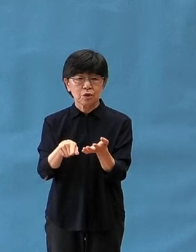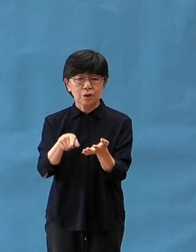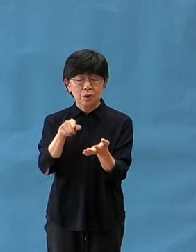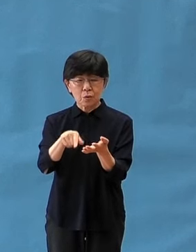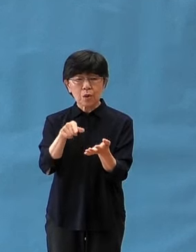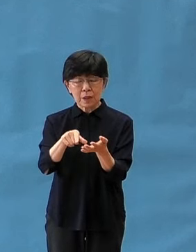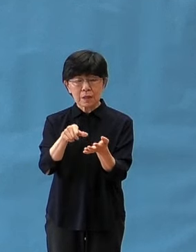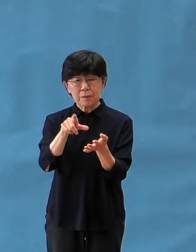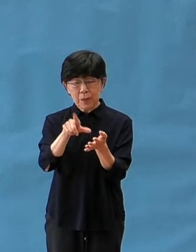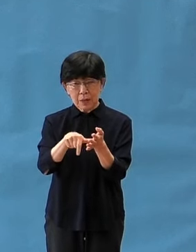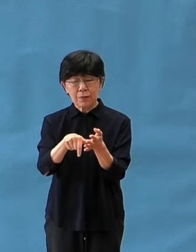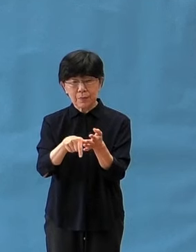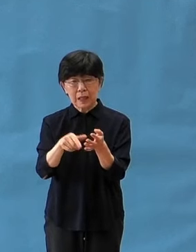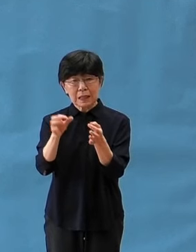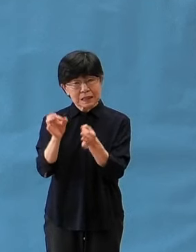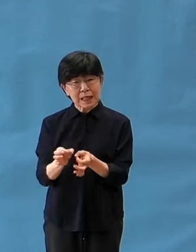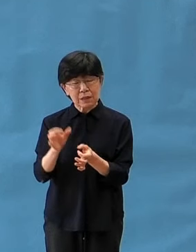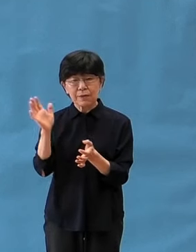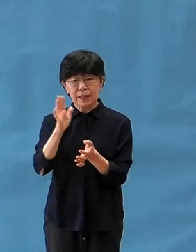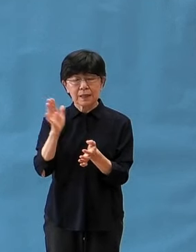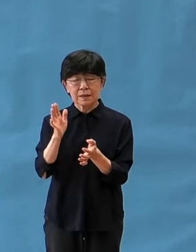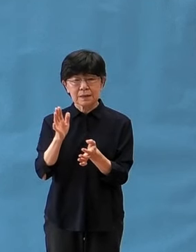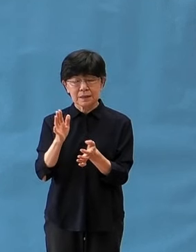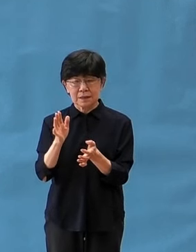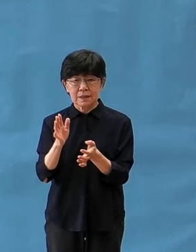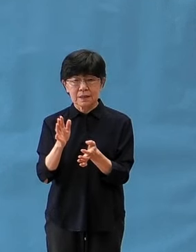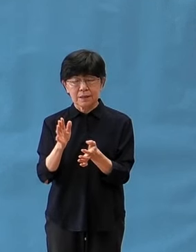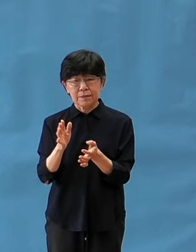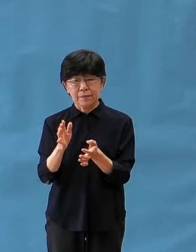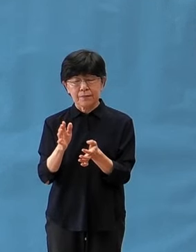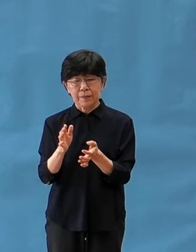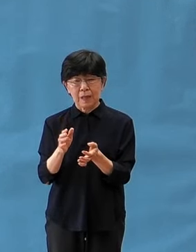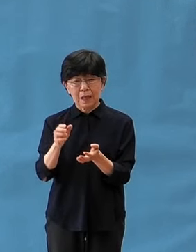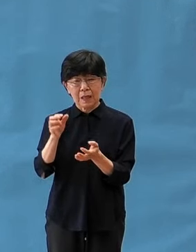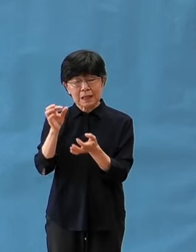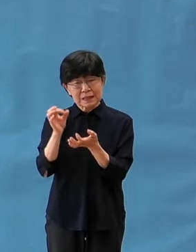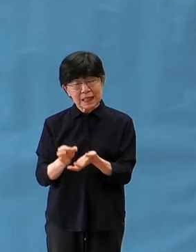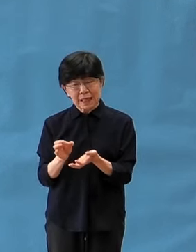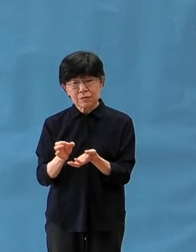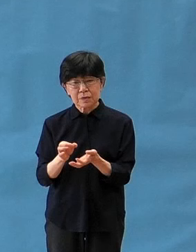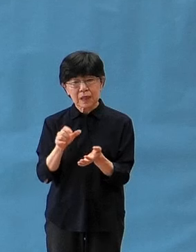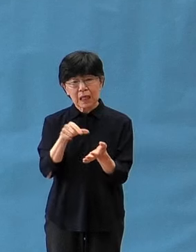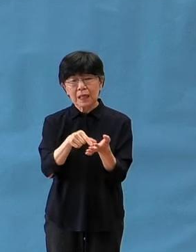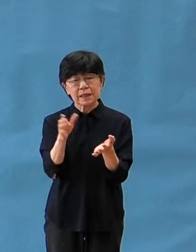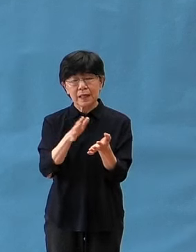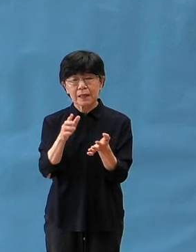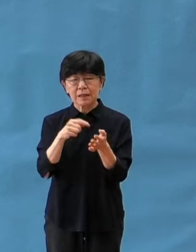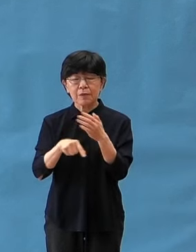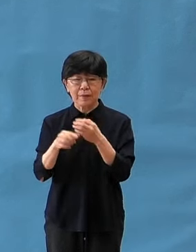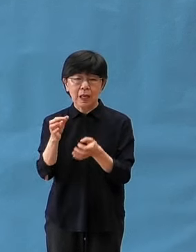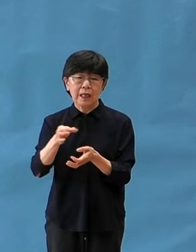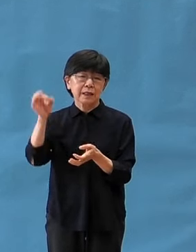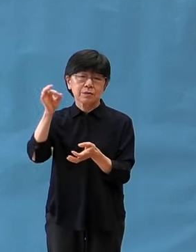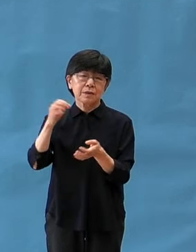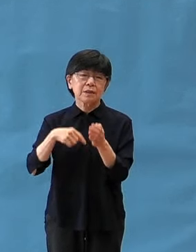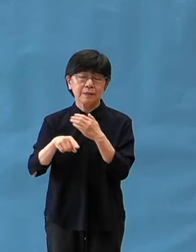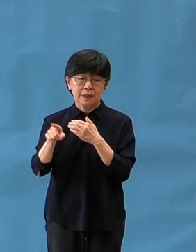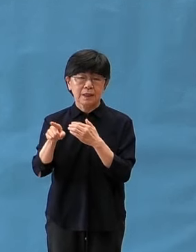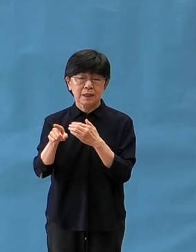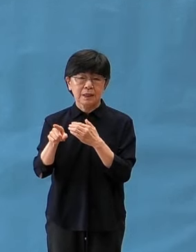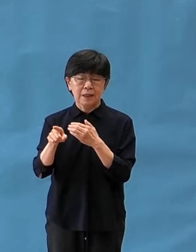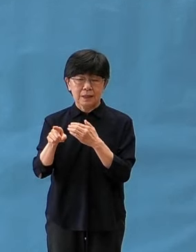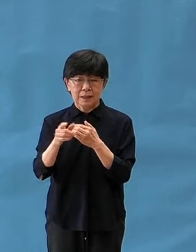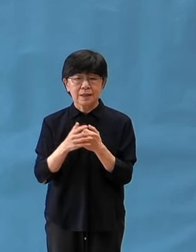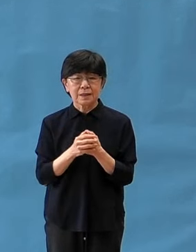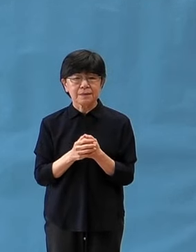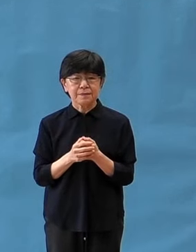ね、下げるんだったら下げるって書く、下げるって書かないってことは上げるってことですよ、霞が関文学的に言っ